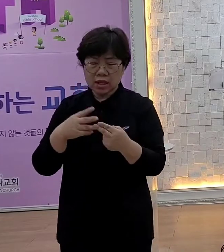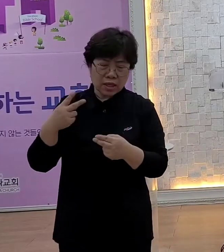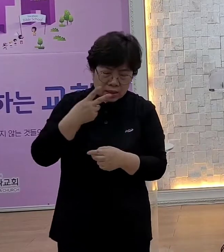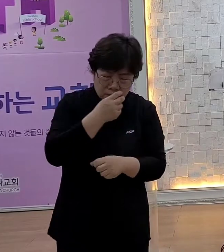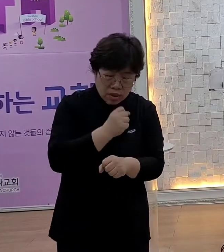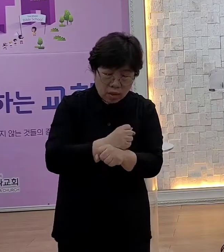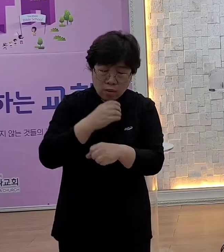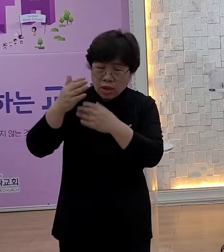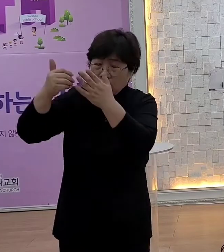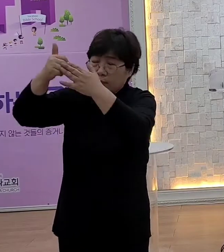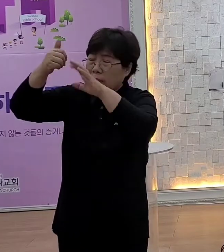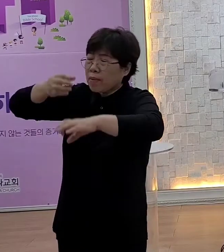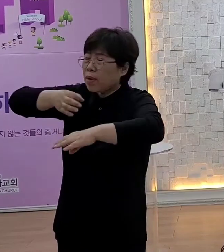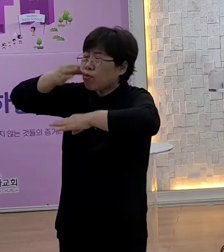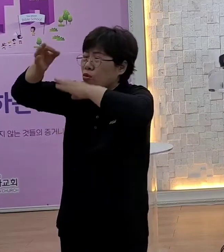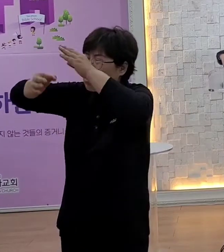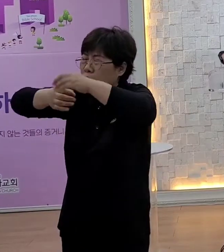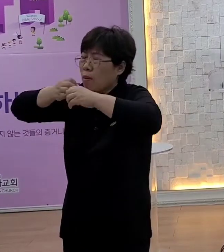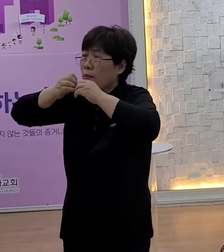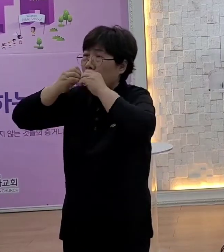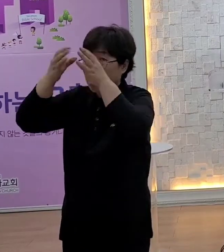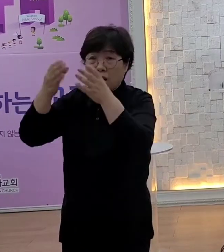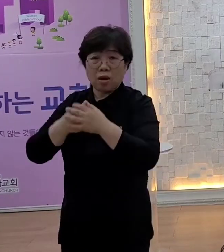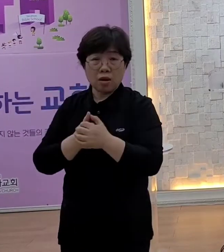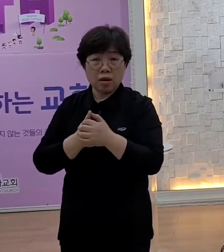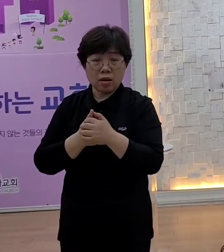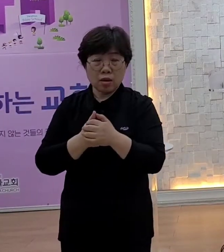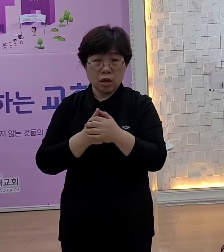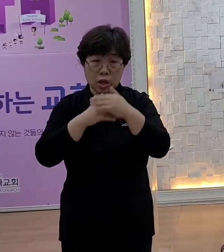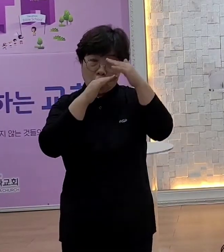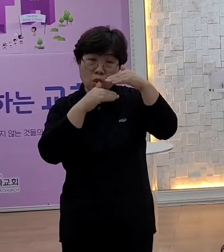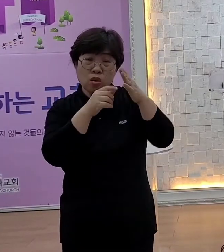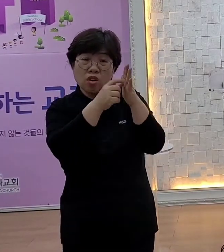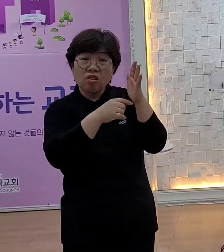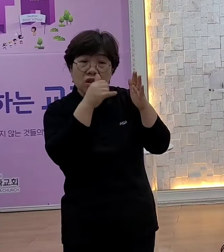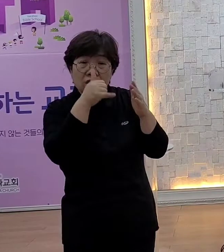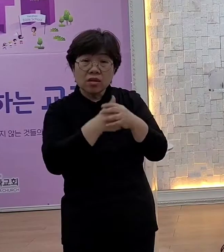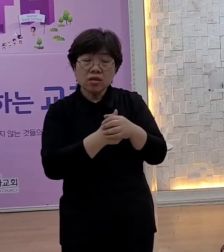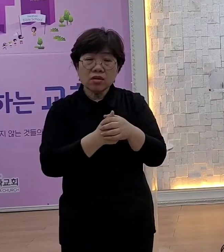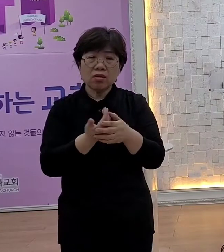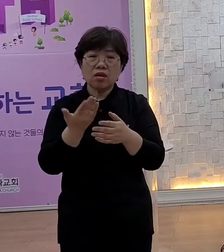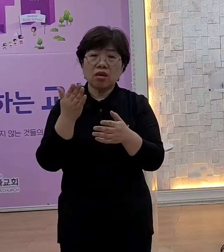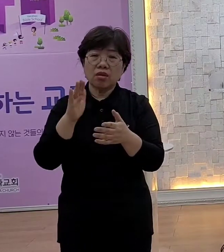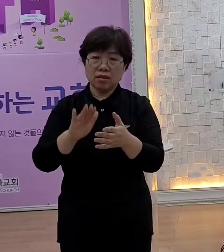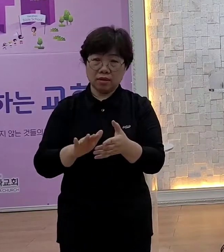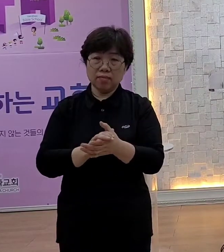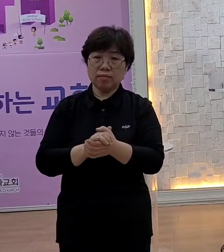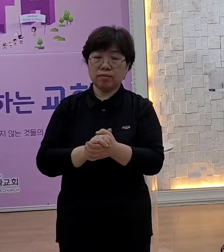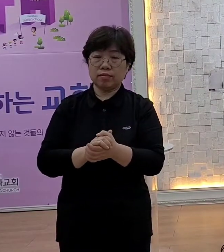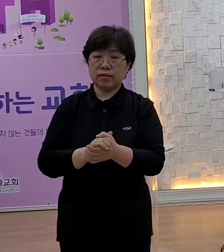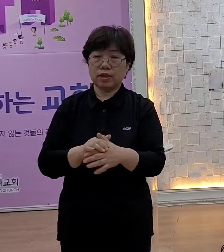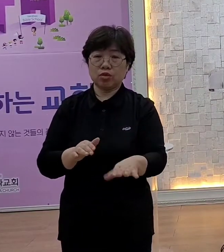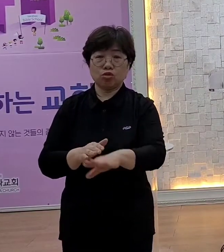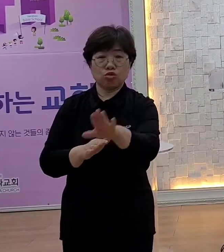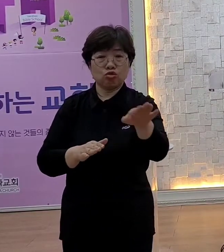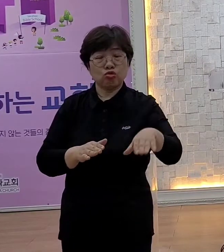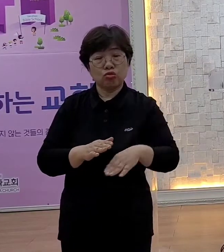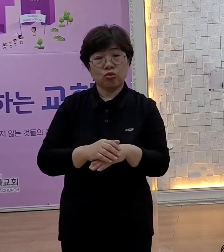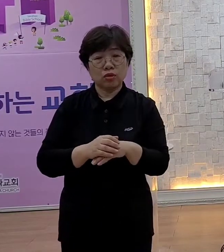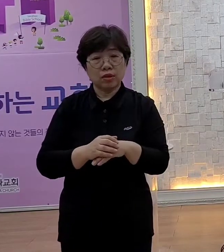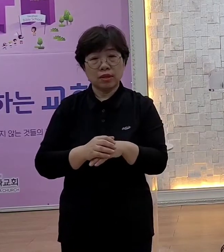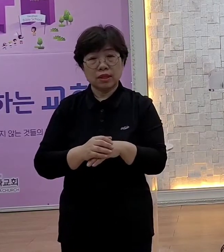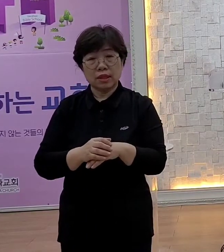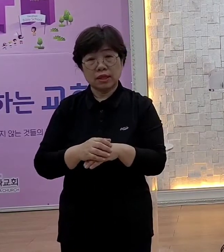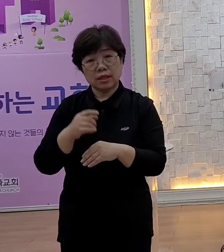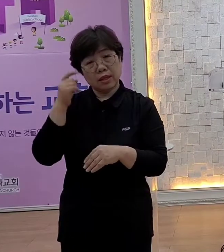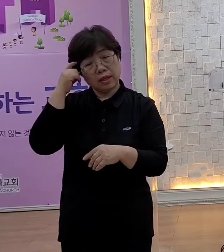그러고 하나님 앞에 부르짖었다 그러고 오늘 본문에 보세요. 온 천지 그런 말 아닙니까? 니느웨 백성들이. 그런데 여러분 우리가 이